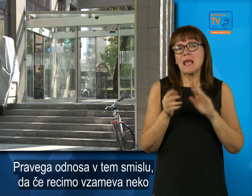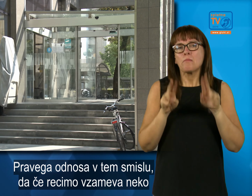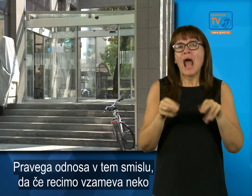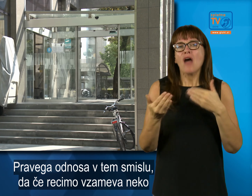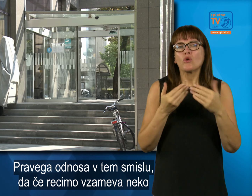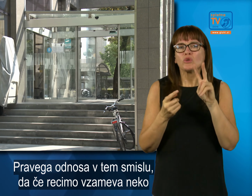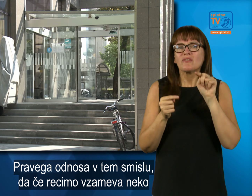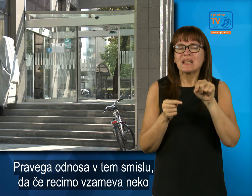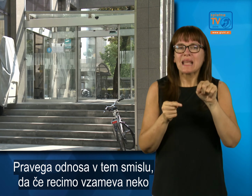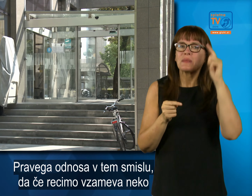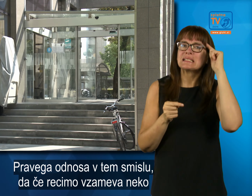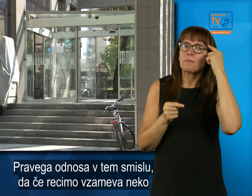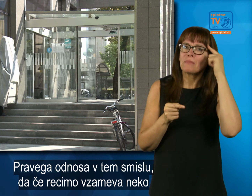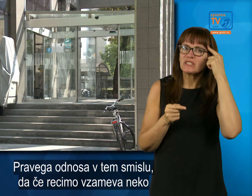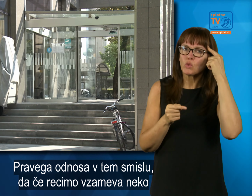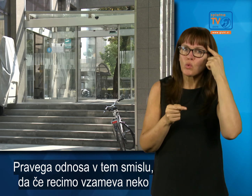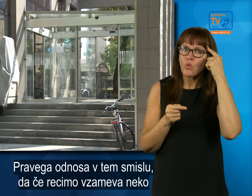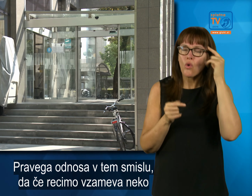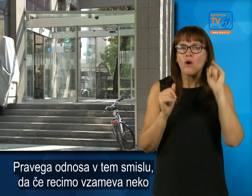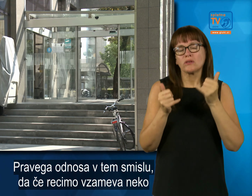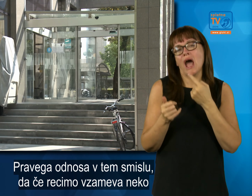Pravega odnosa v tem smislu, da